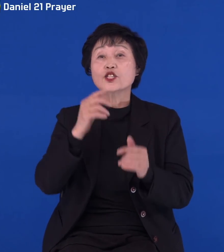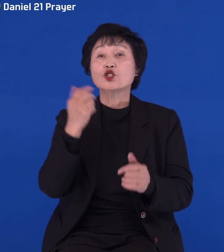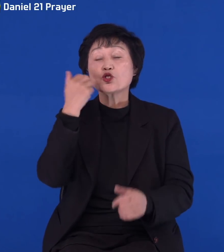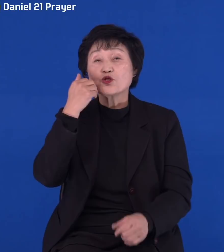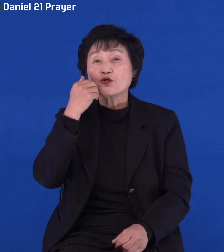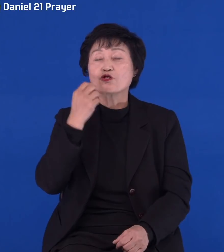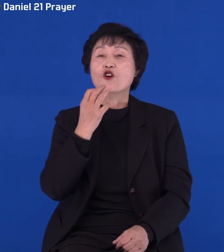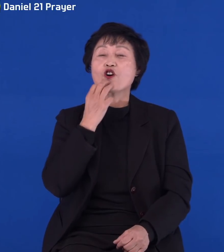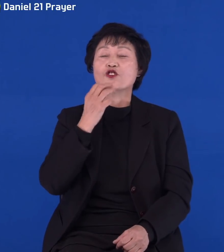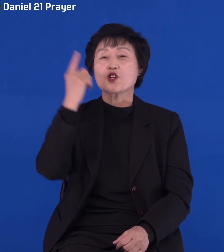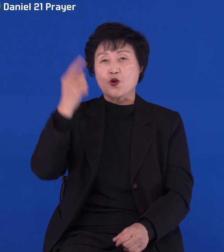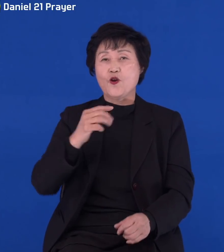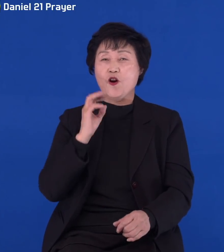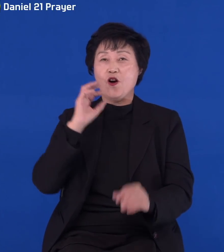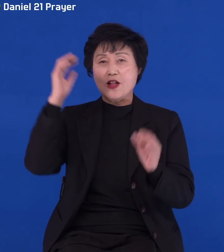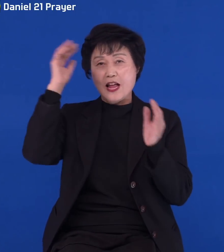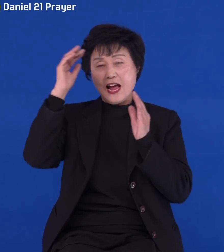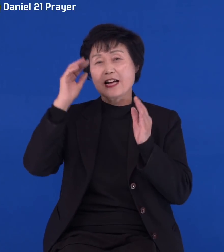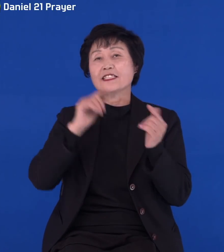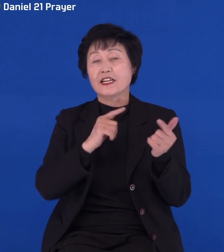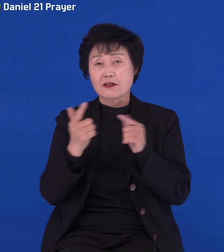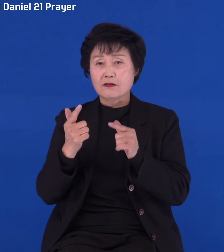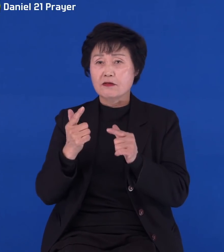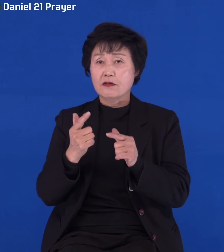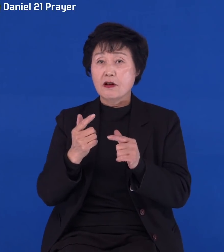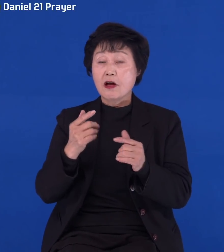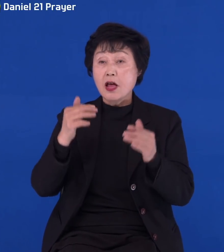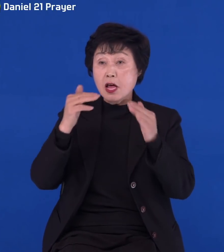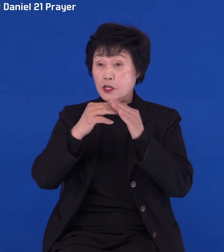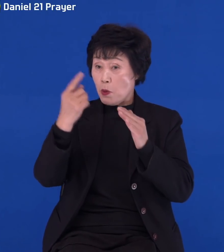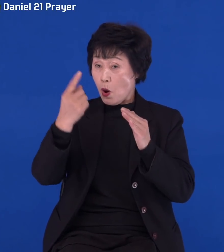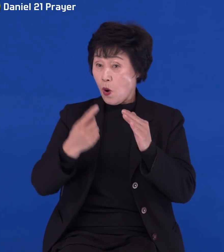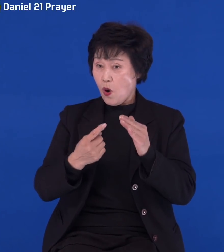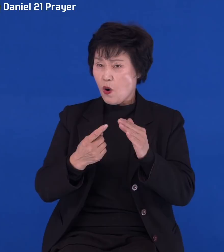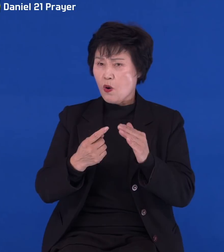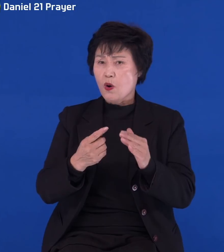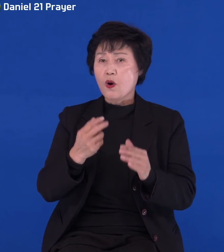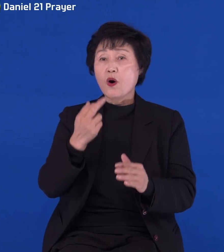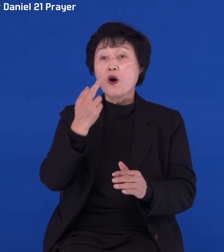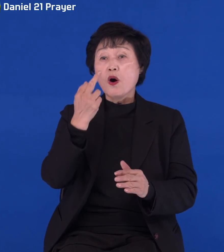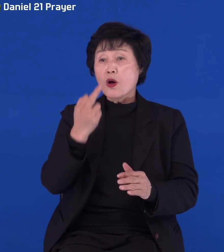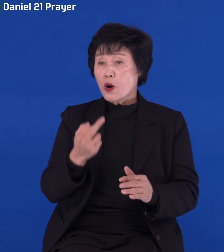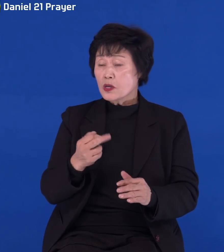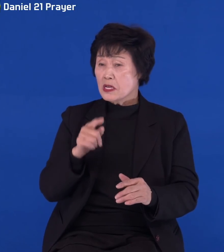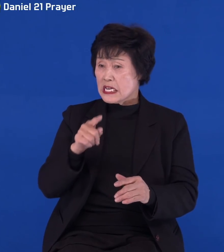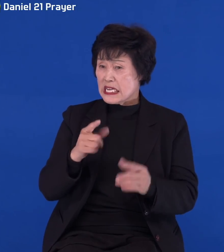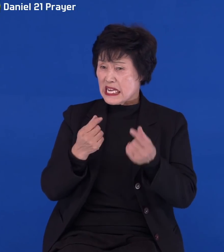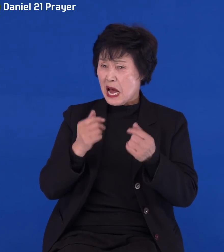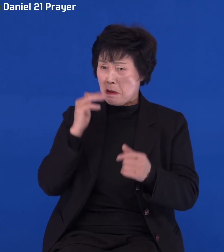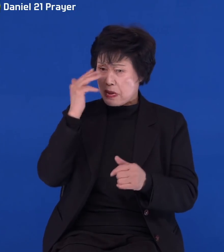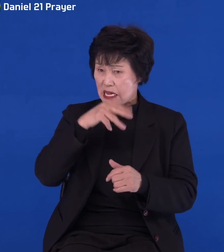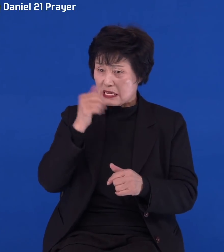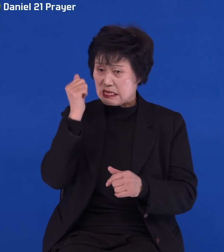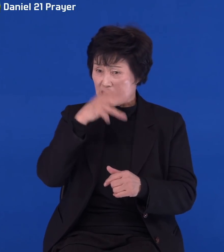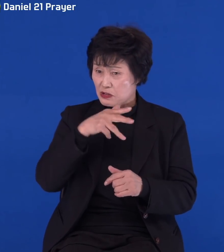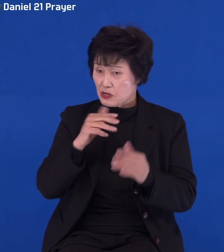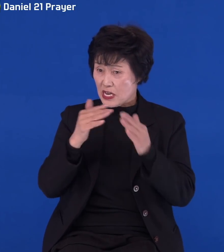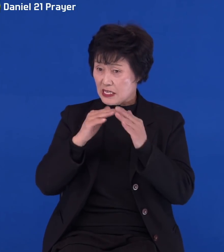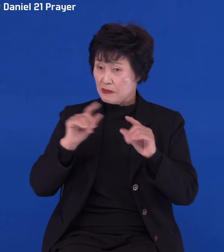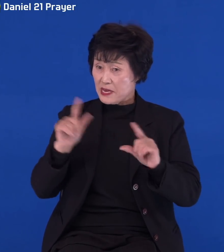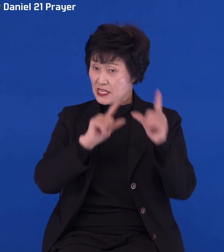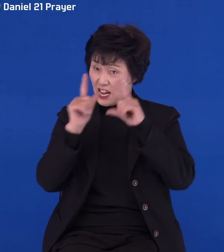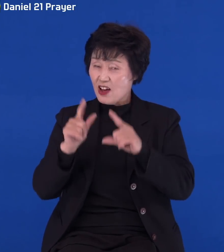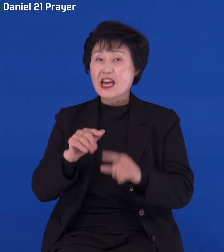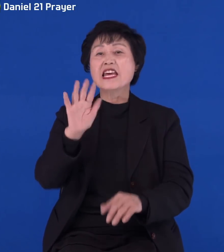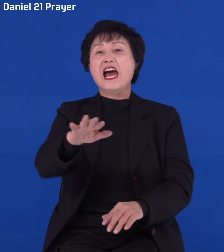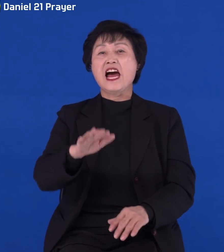이 아이들이 뭐라 하냐면은, 형님 이런 데 살아요? 저는 반지하 살았거든요. 우리가 사줘야 될 것 같은데, 야 우리 집에 갈비도 있고 야